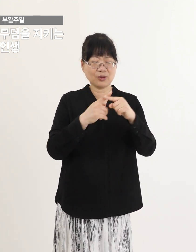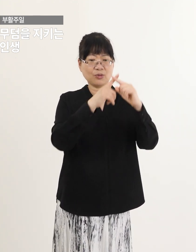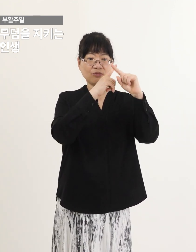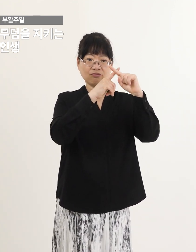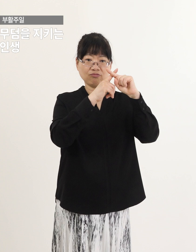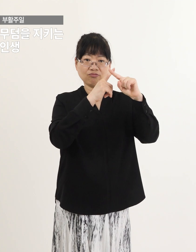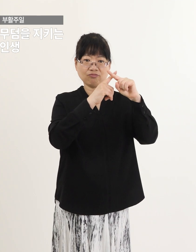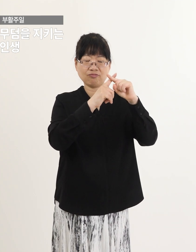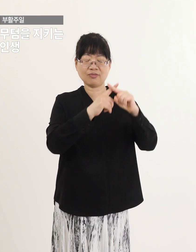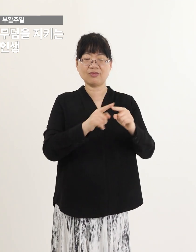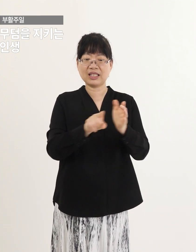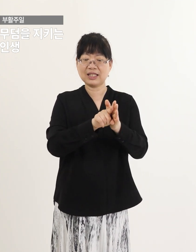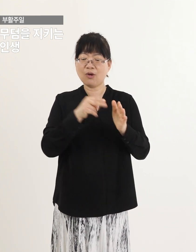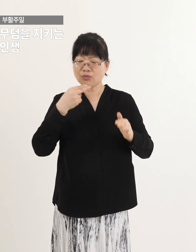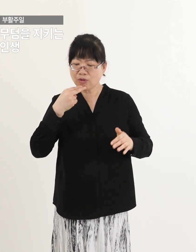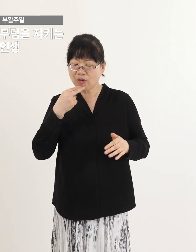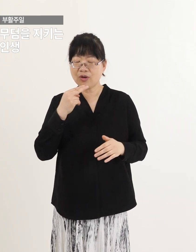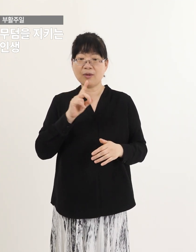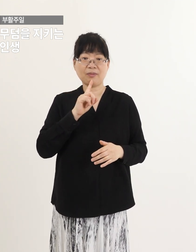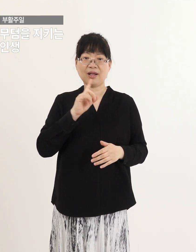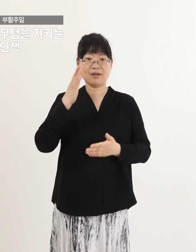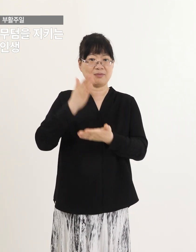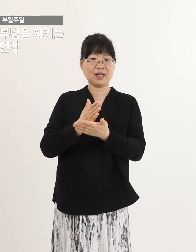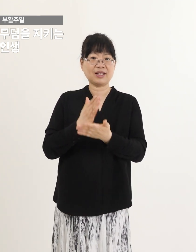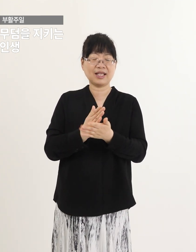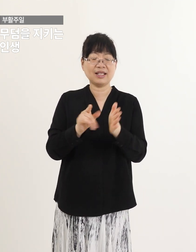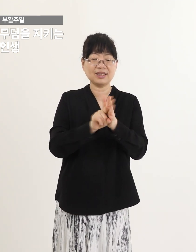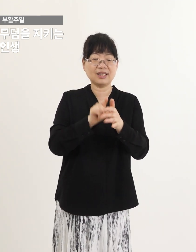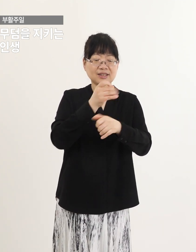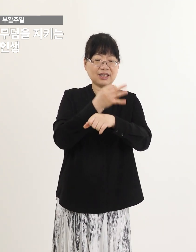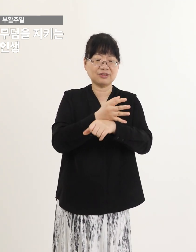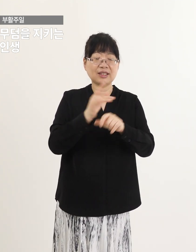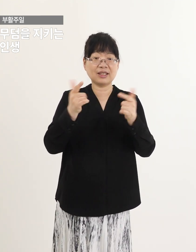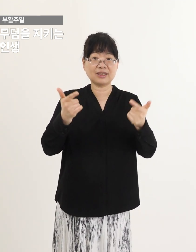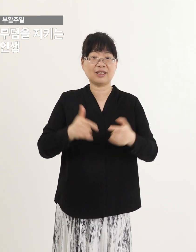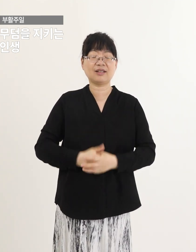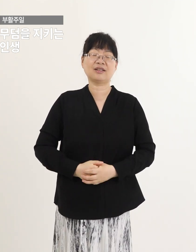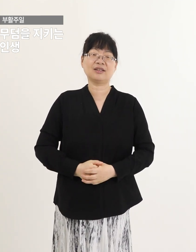그어버리면 안 되죠. 신앙은 그렇게 단순하지 않아요.